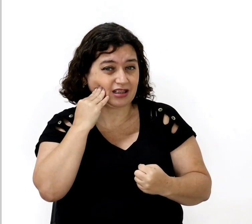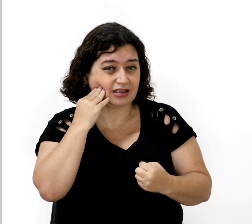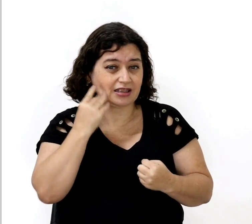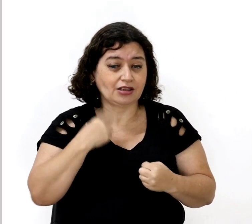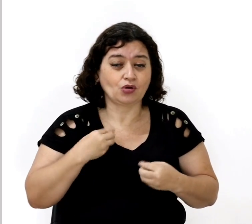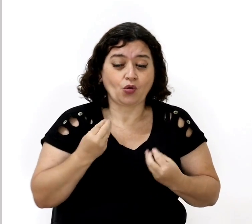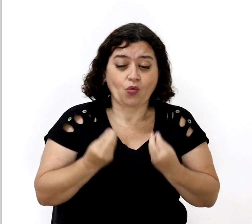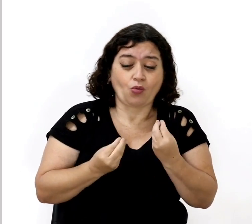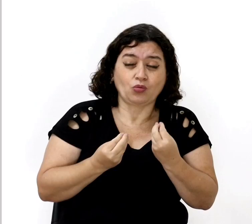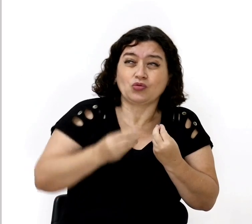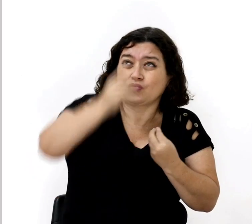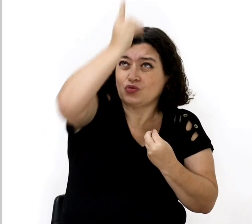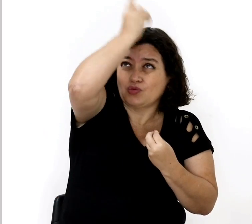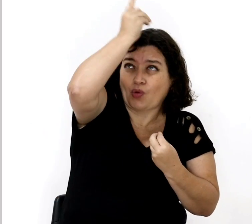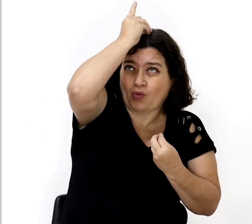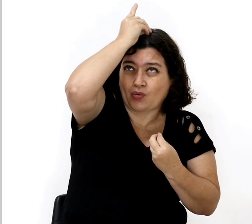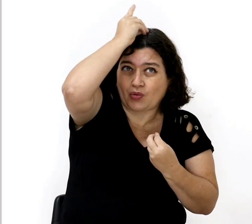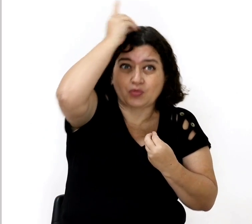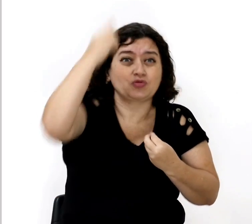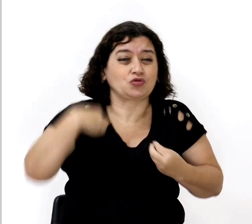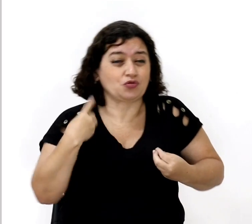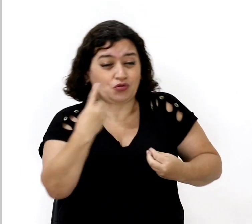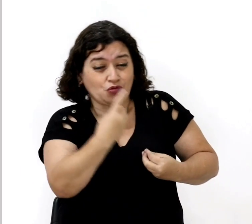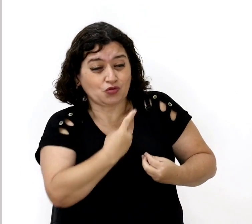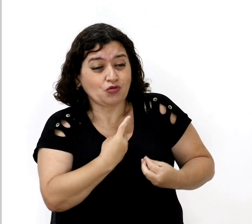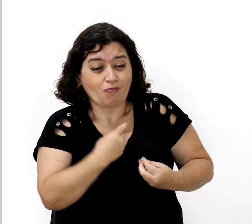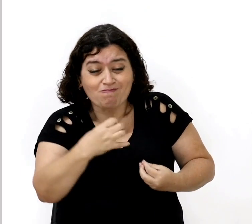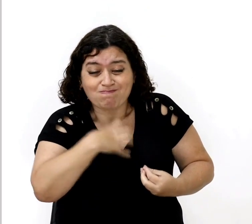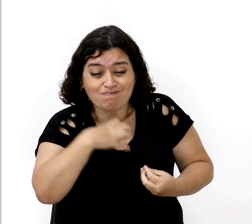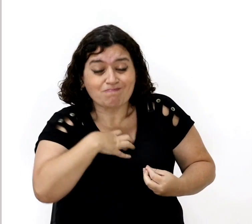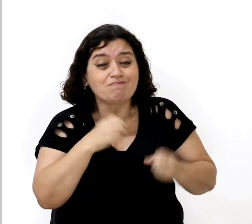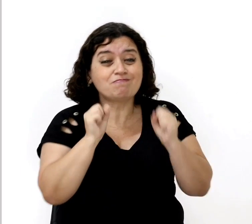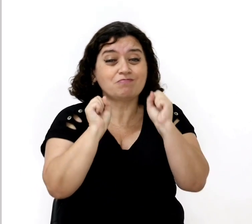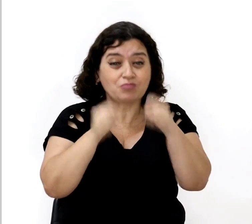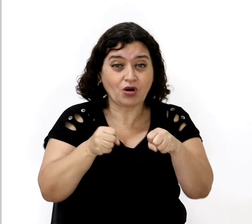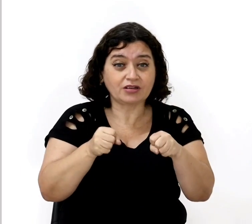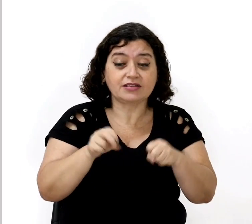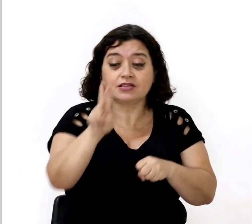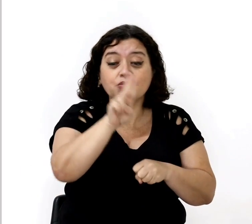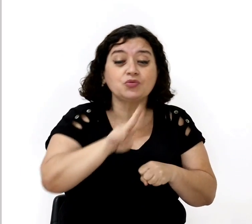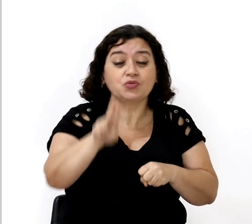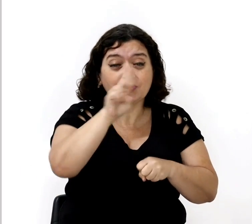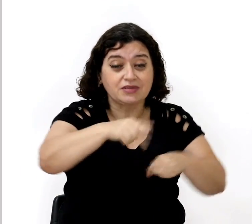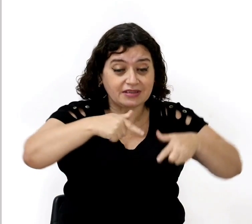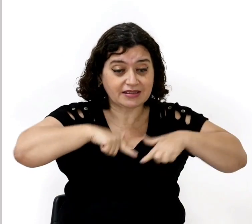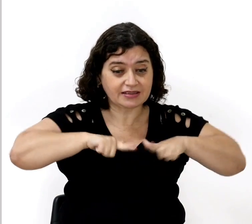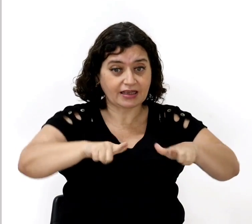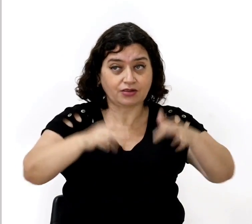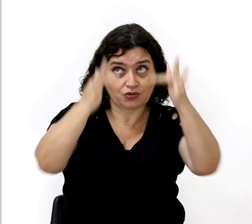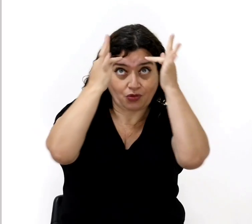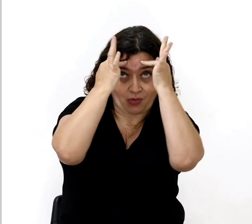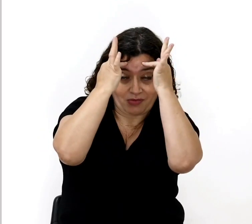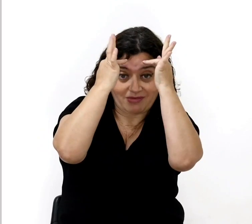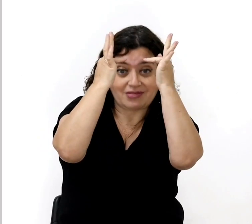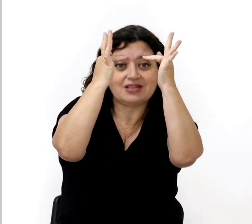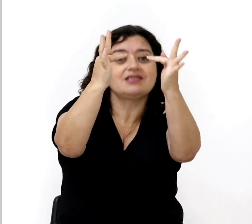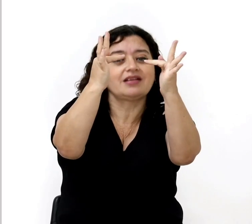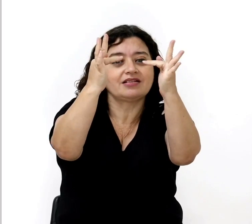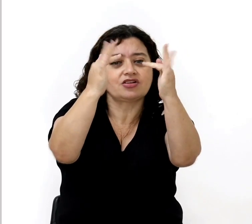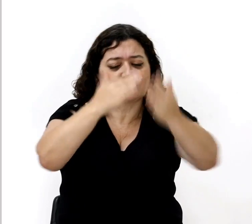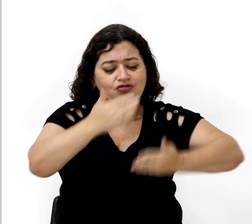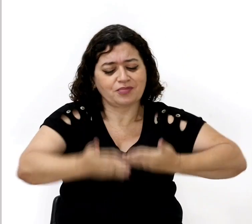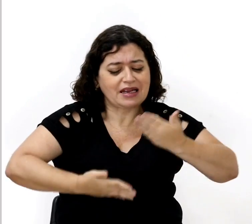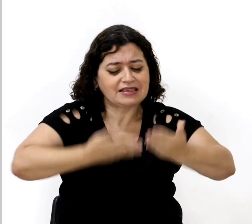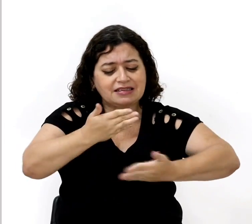nossos dons, como os nossos talentos, eles podem ser exercidos com fidelidade